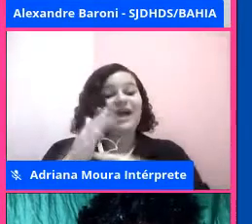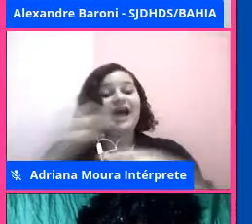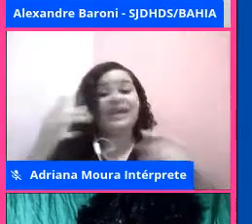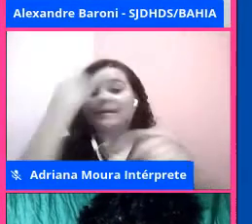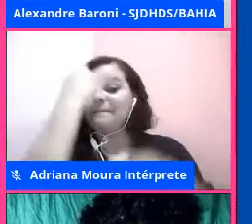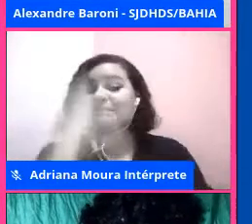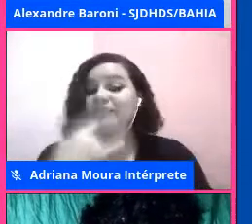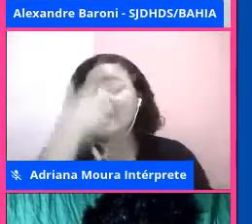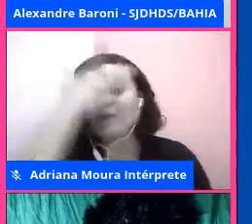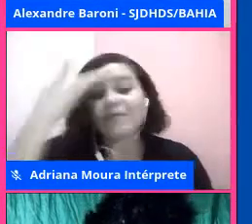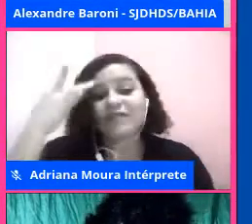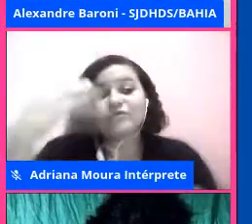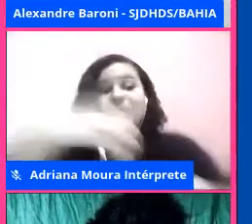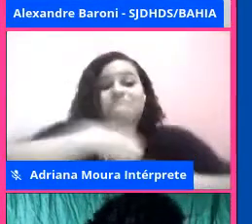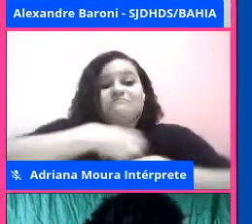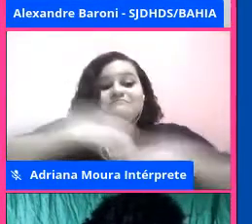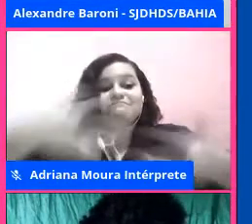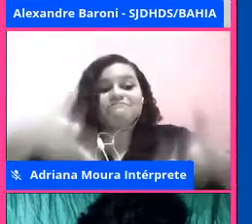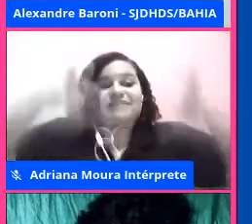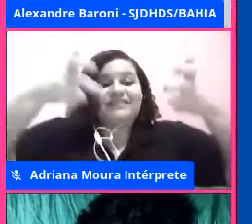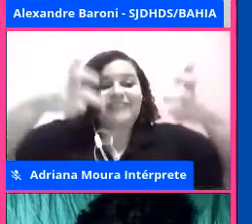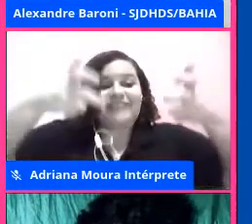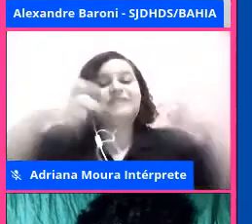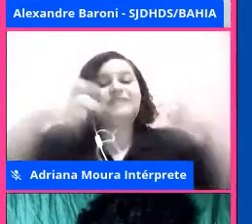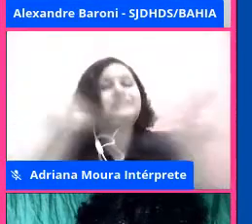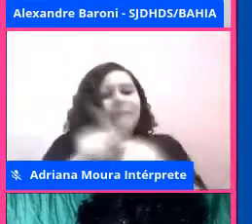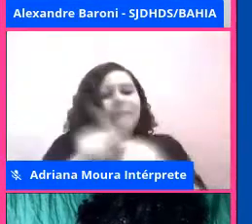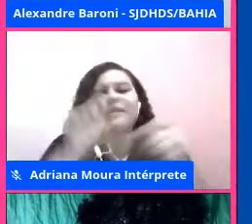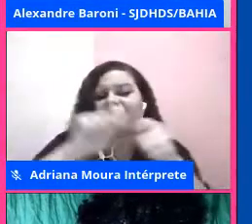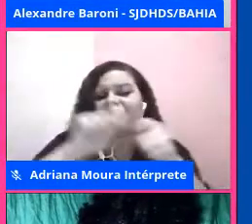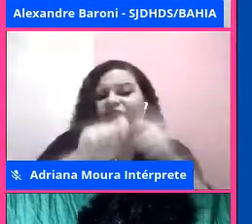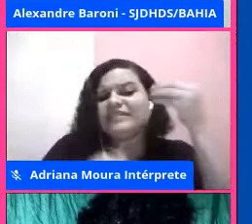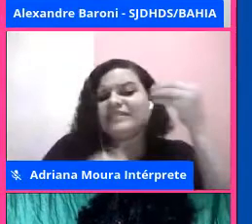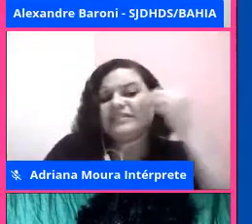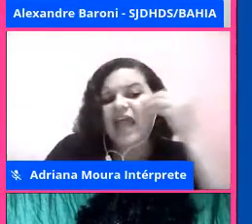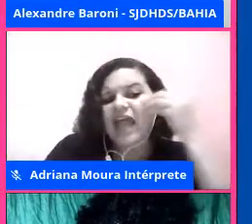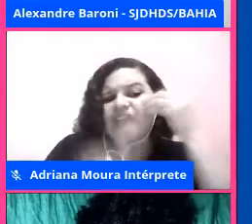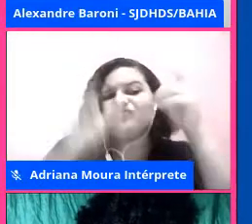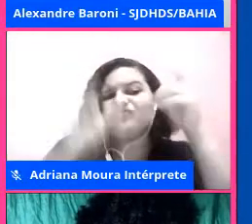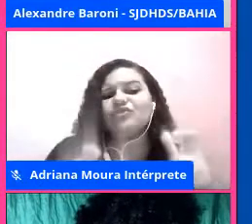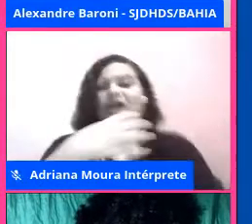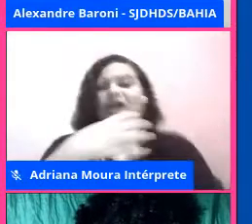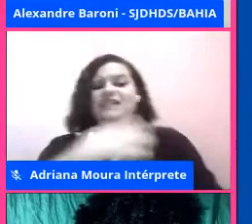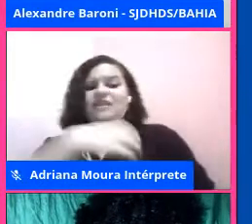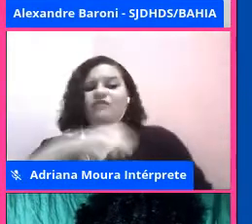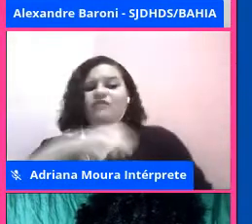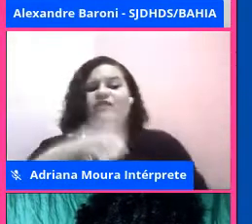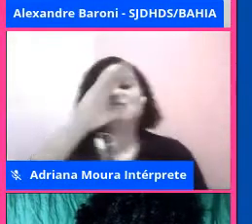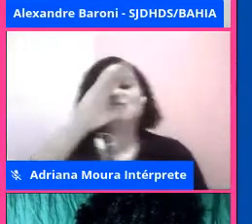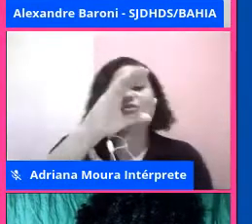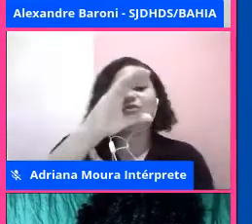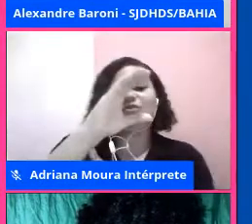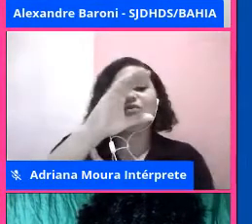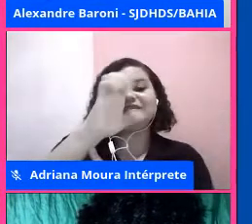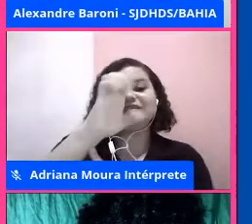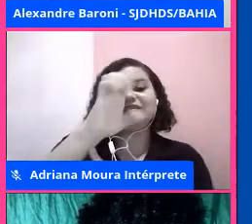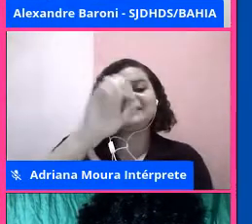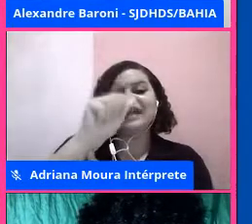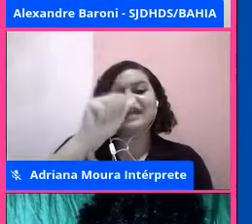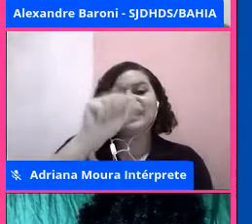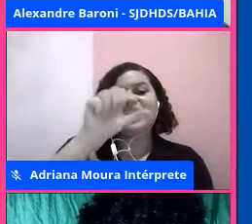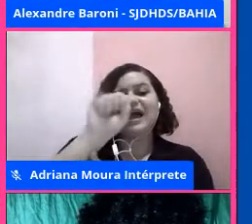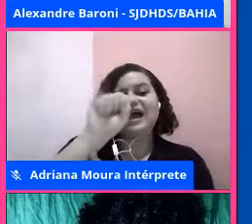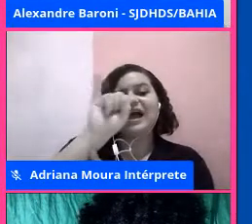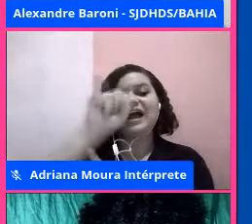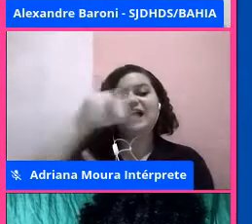em Salvador, que é um local onde tem uma grande circulação de pessoas, que é como se fosse um shopping